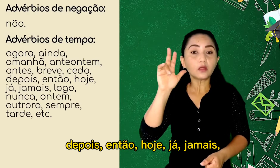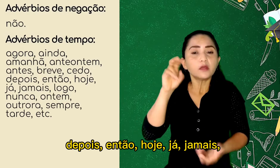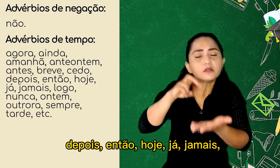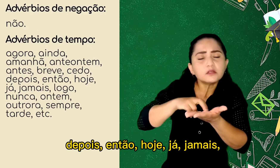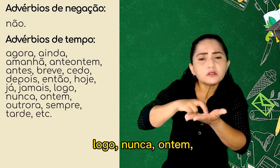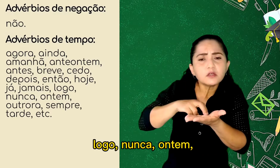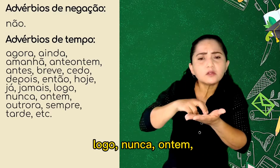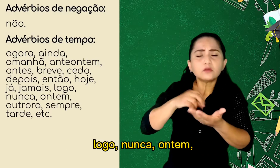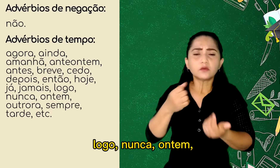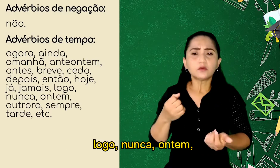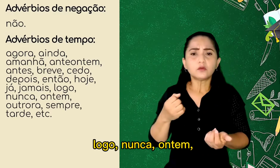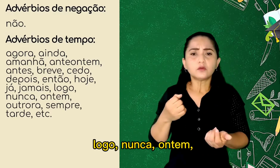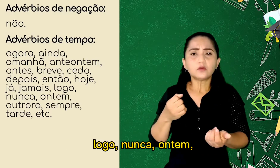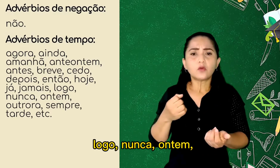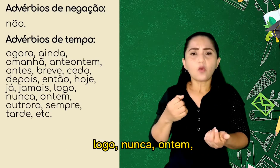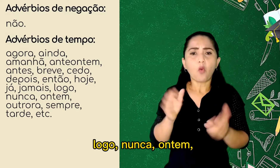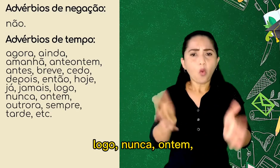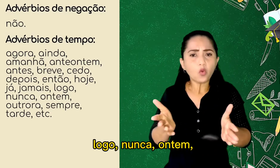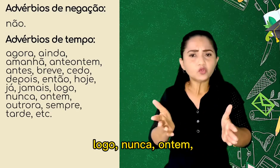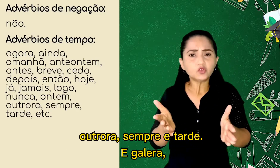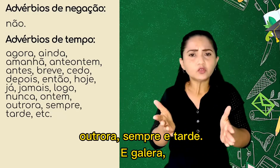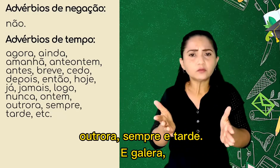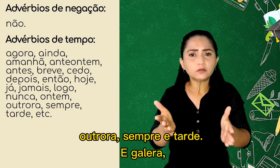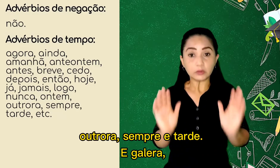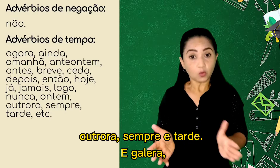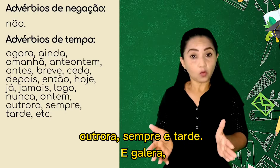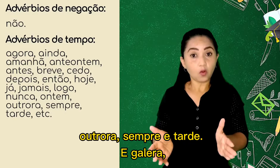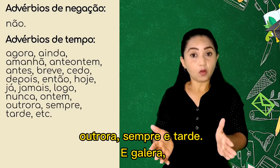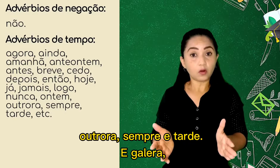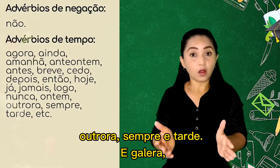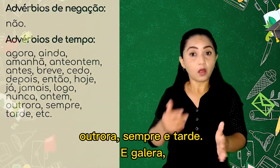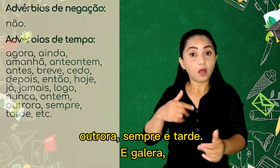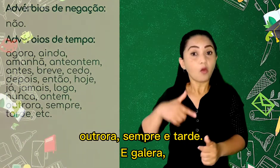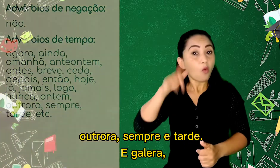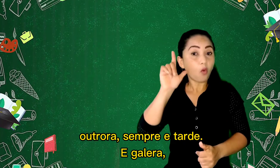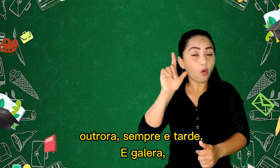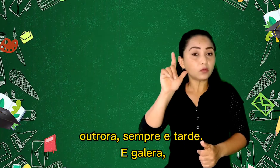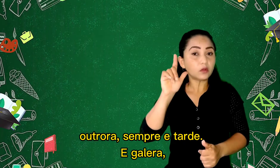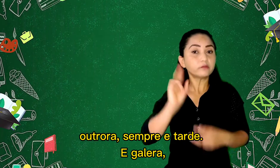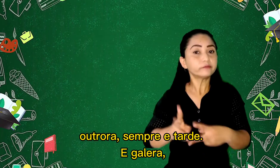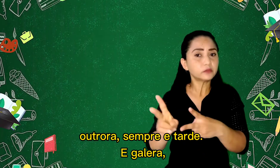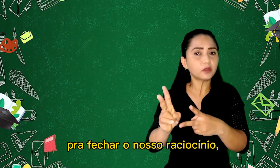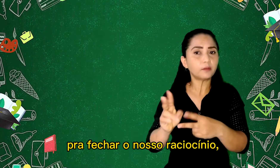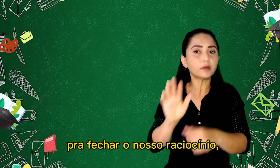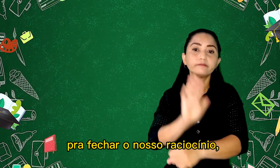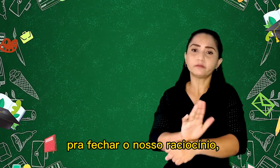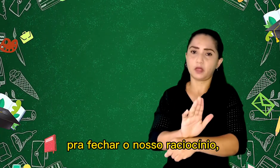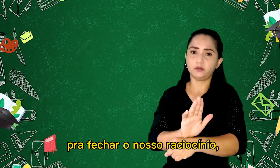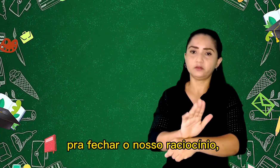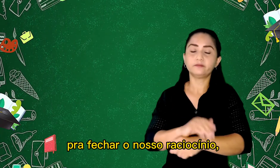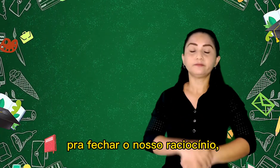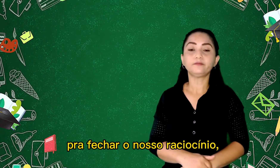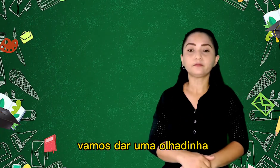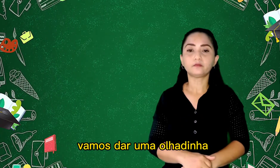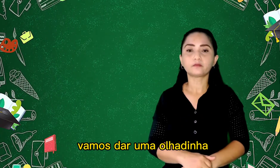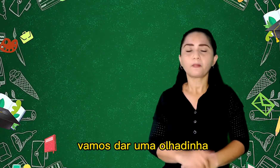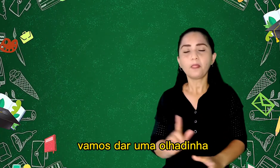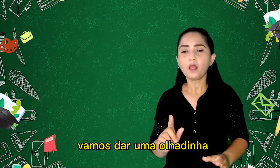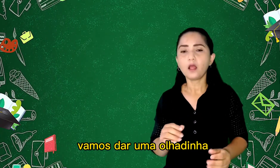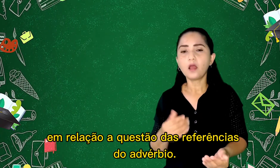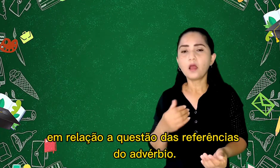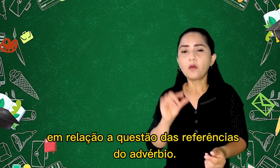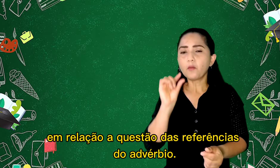já, jamais, logo, nunca, ontem, outrora, sempre e tarde. E galera, para fechar o nosso raciocínio,